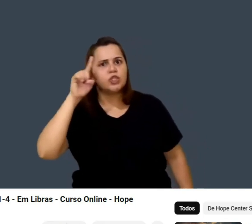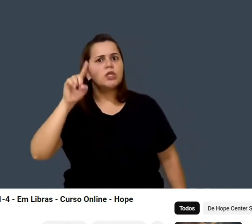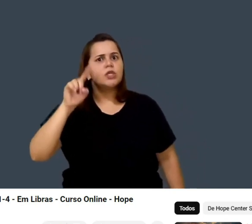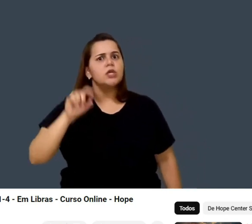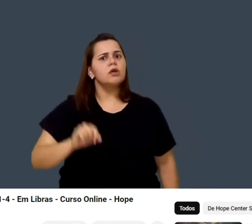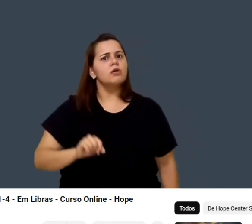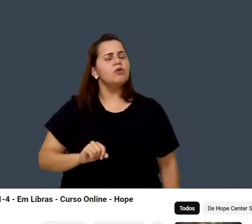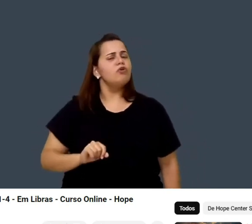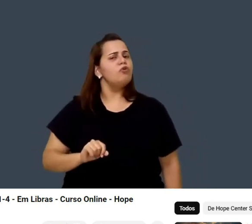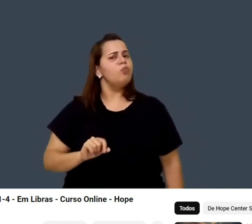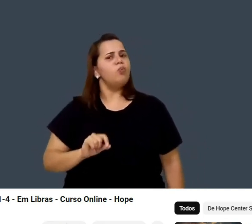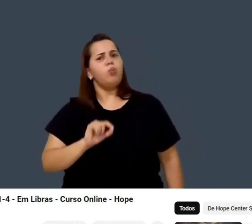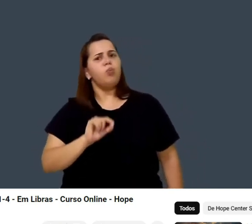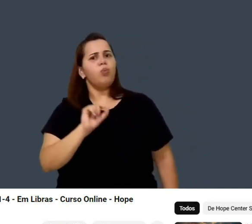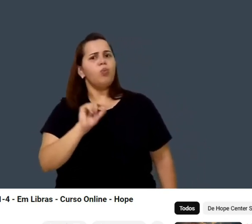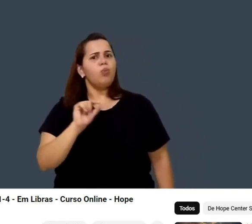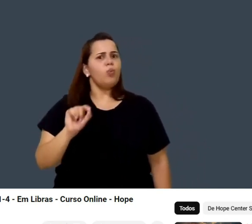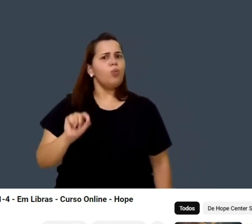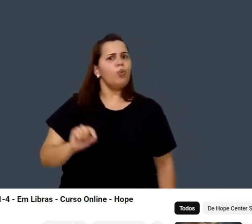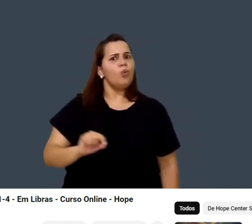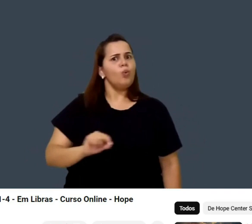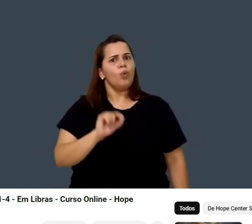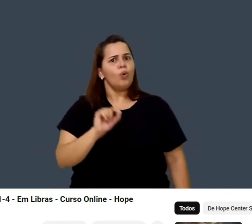quarto dia,